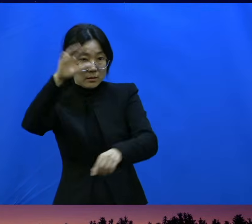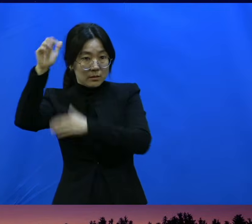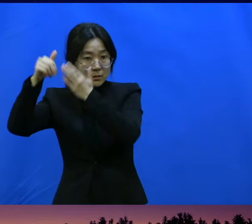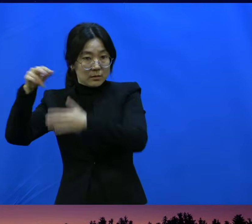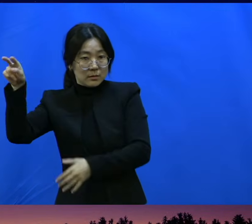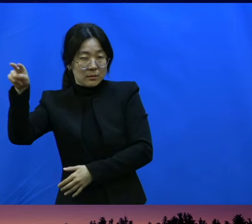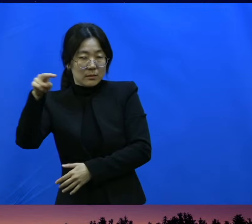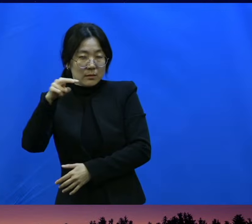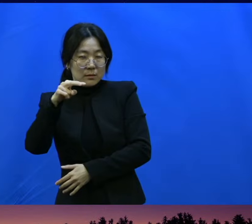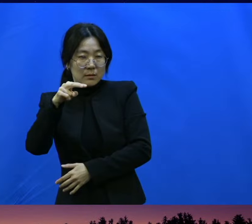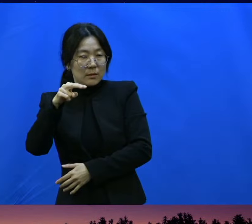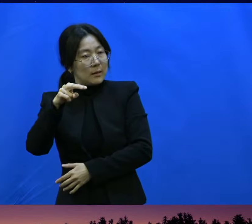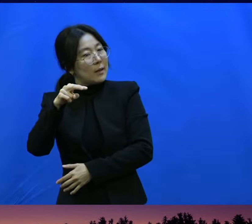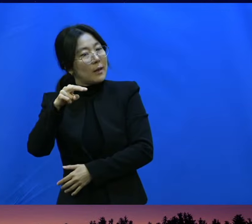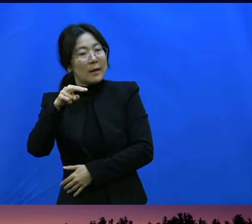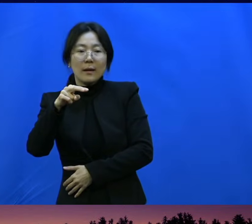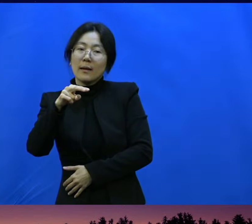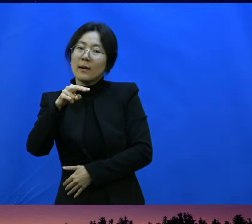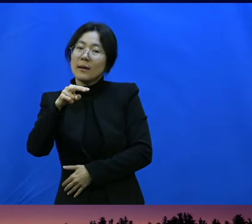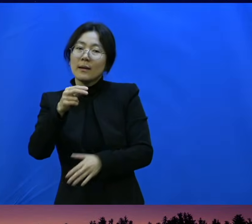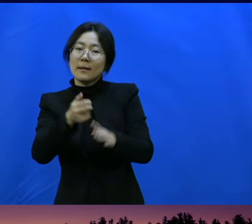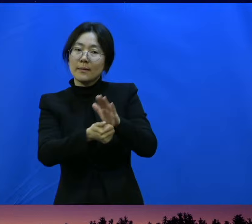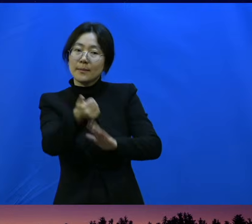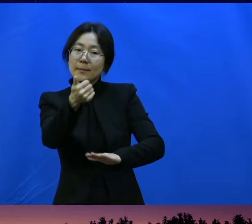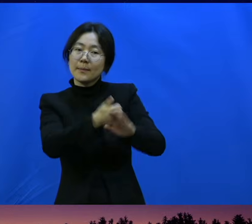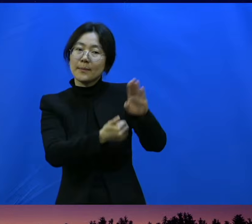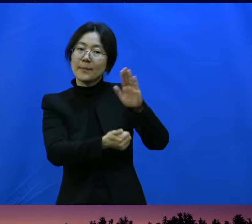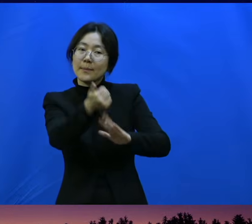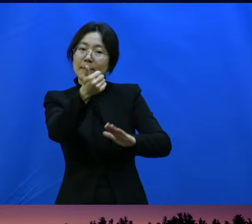갑자기 혹독한 시련의 바람이 몰아치는 거예요.